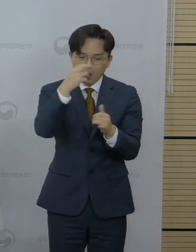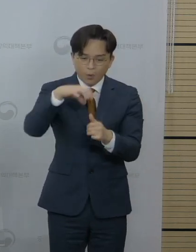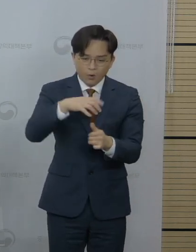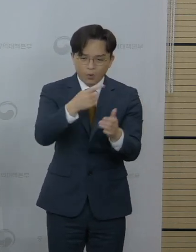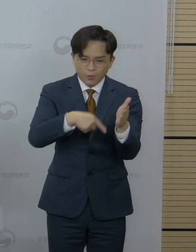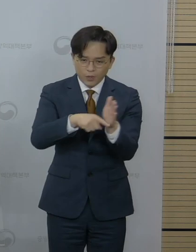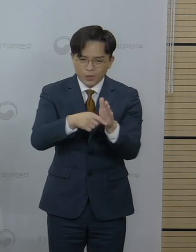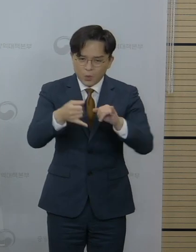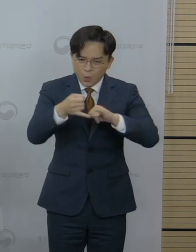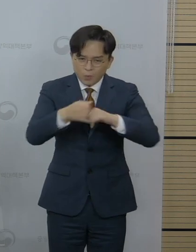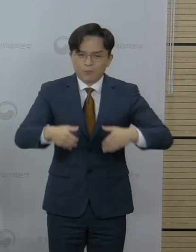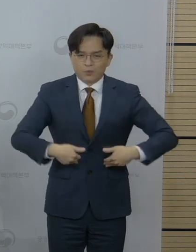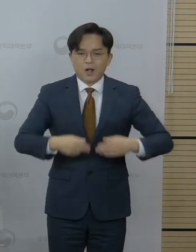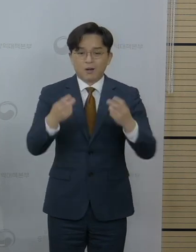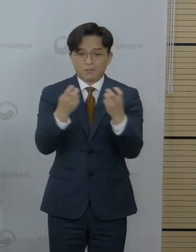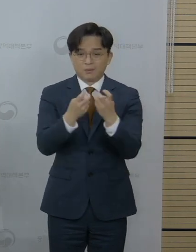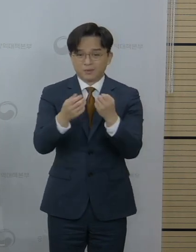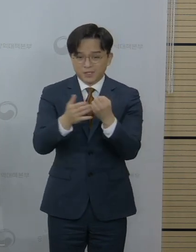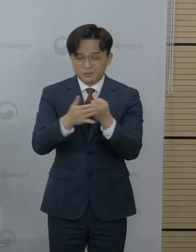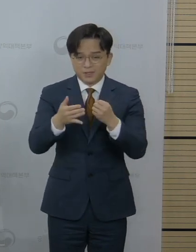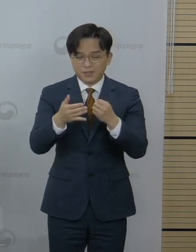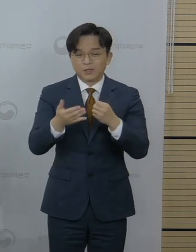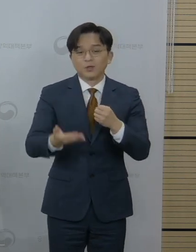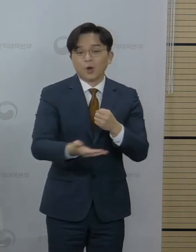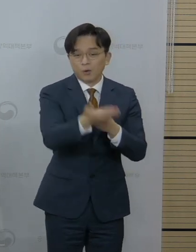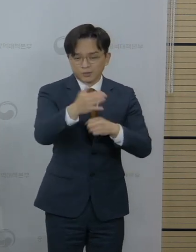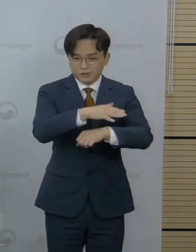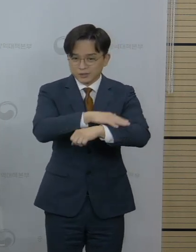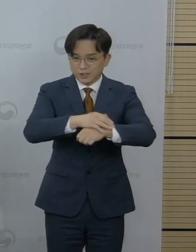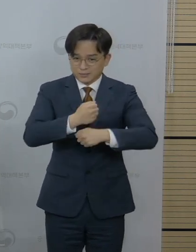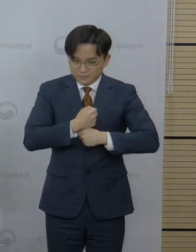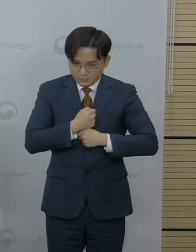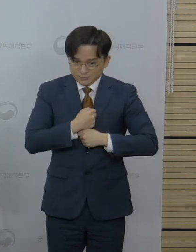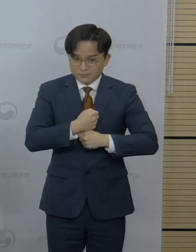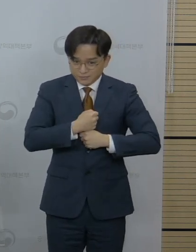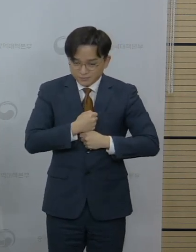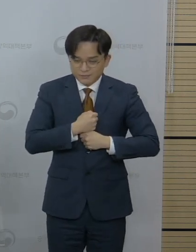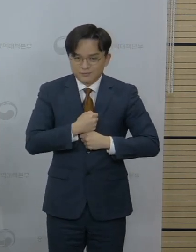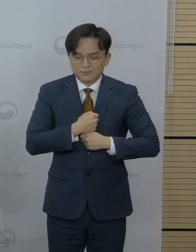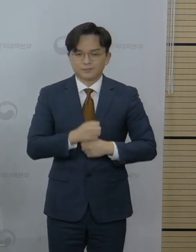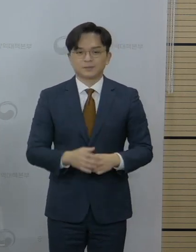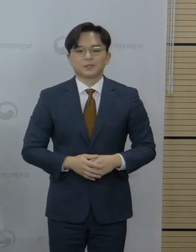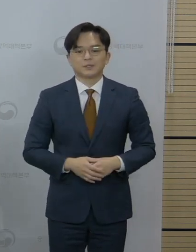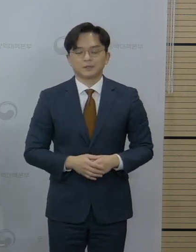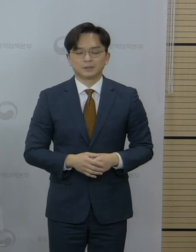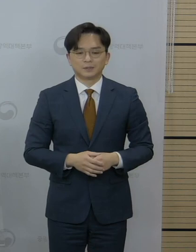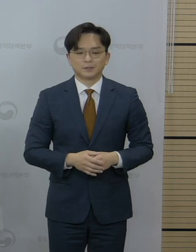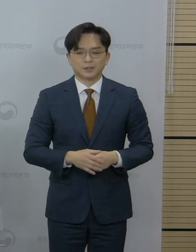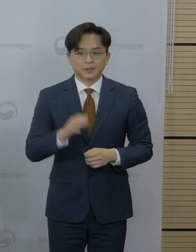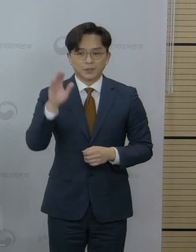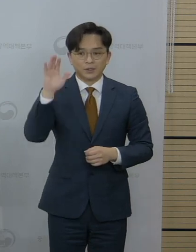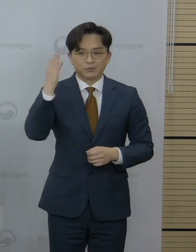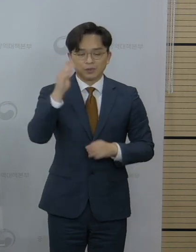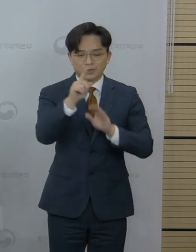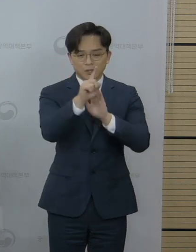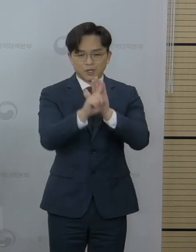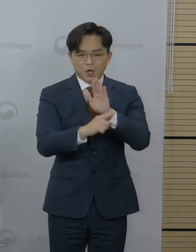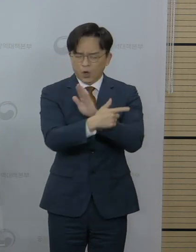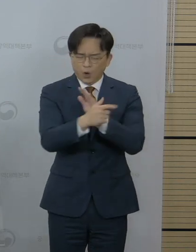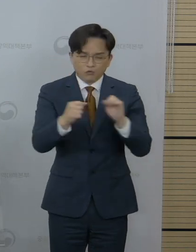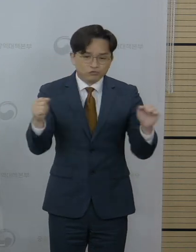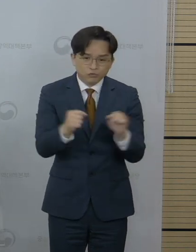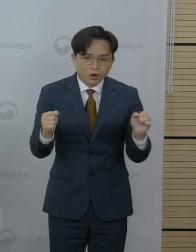당부드립니다. 이 시간에도 한파와 가중된 업무에도 묵묵히 헌신해 주시는 의료진, 일선